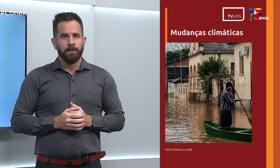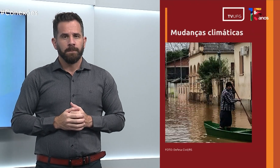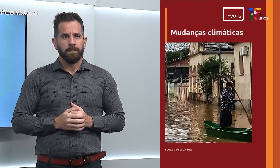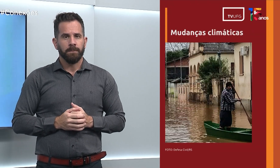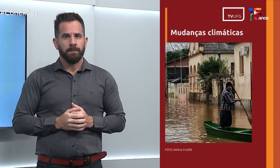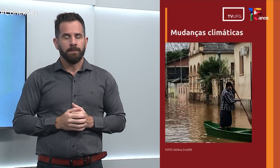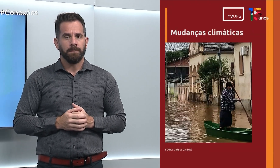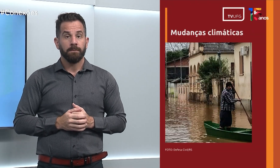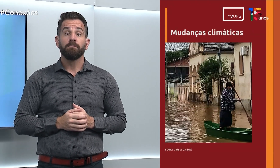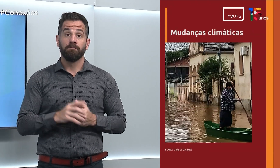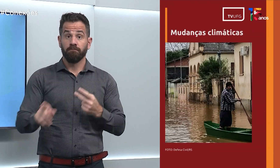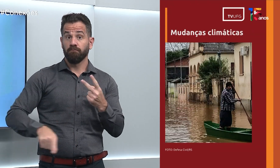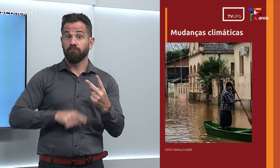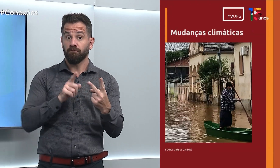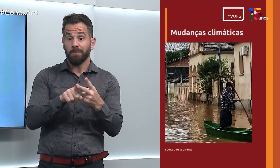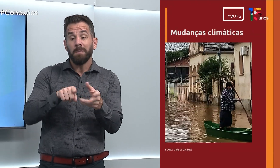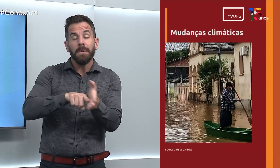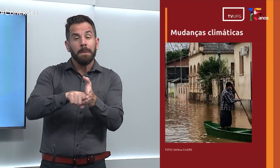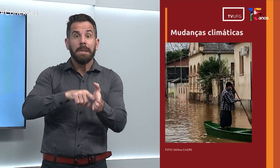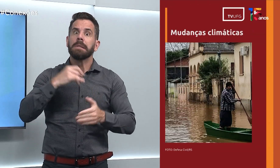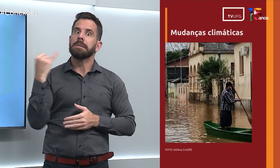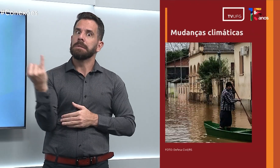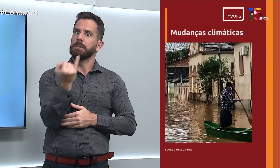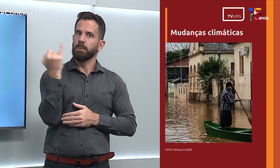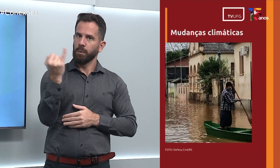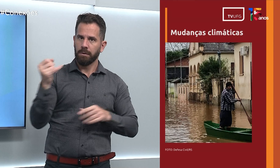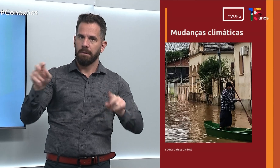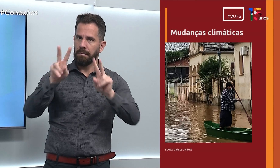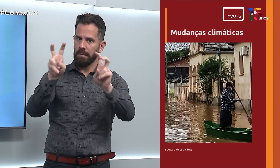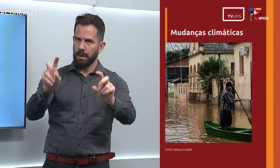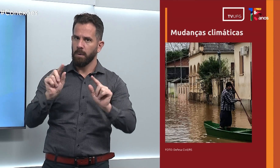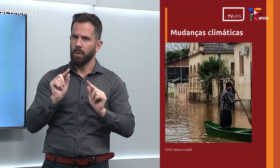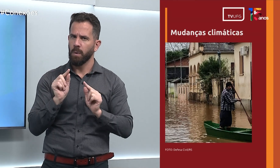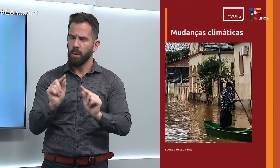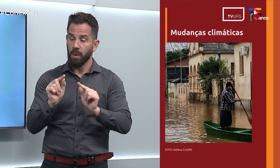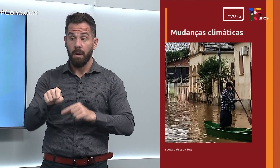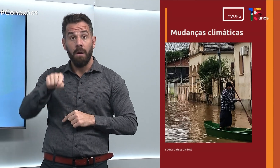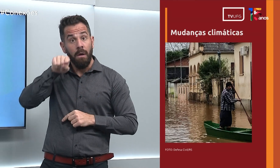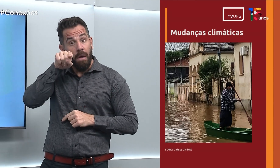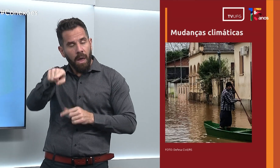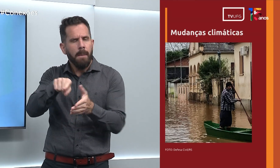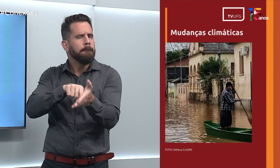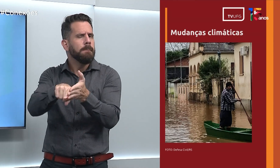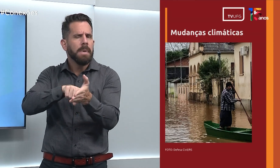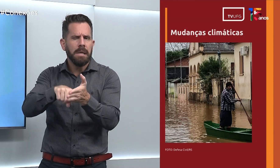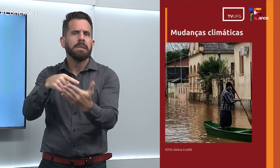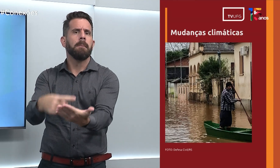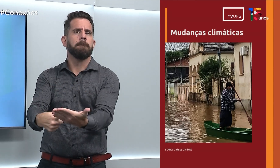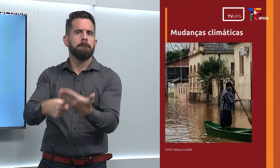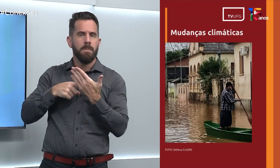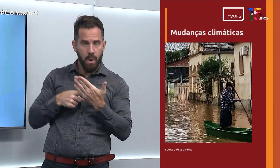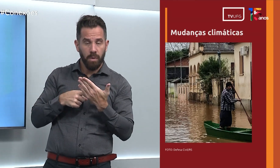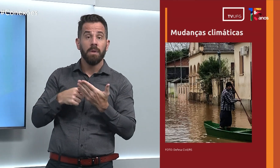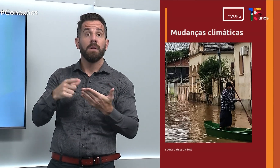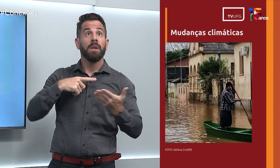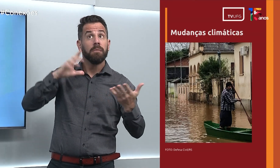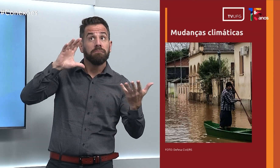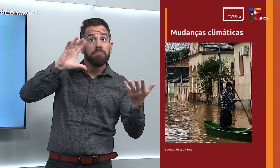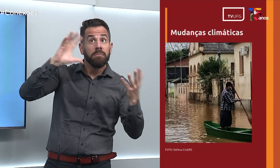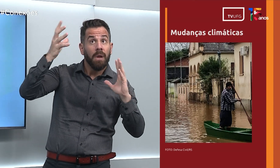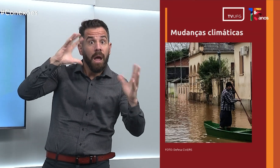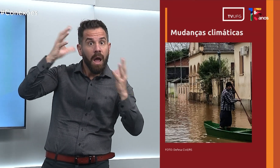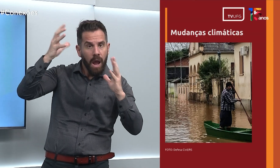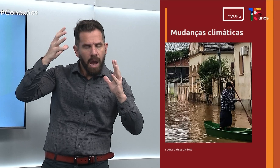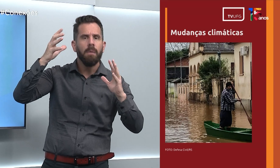E agora vamos falar de uma outra pesquisa importante também. Essa pesquisa aponta que as mudanças climáticas têm relação direta com